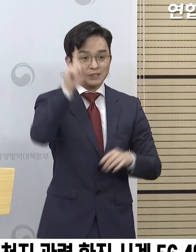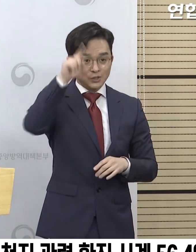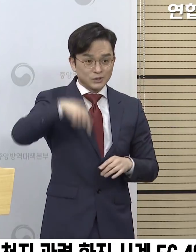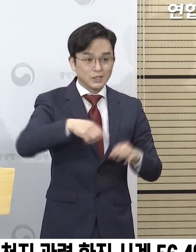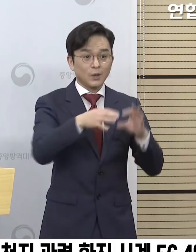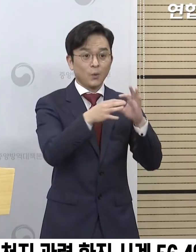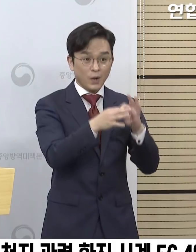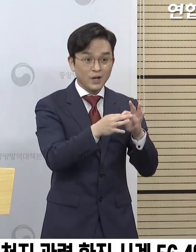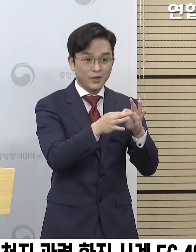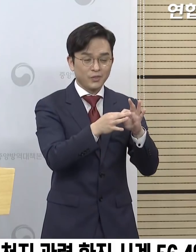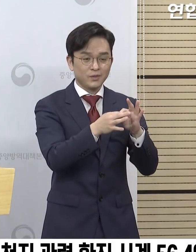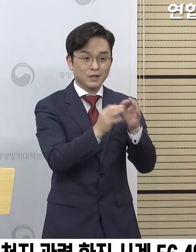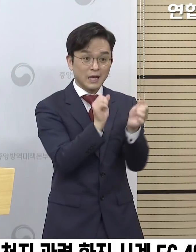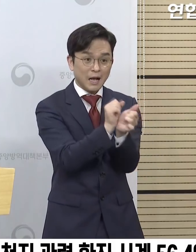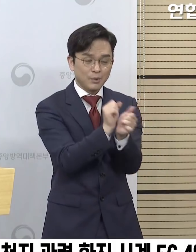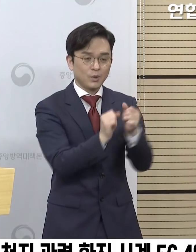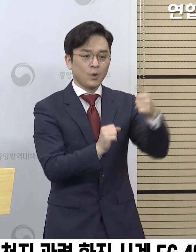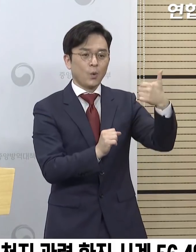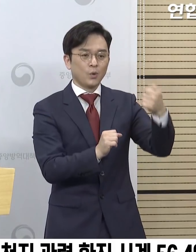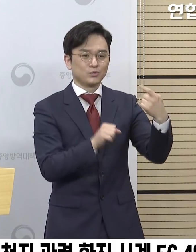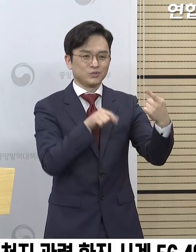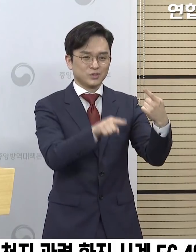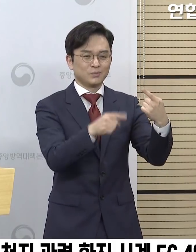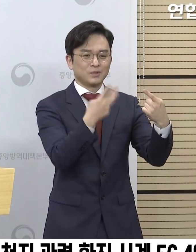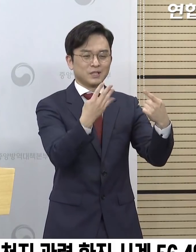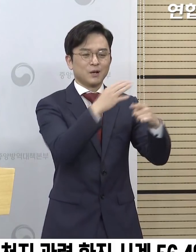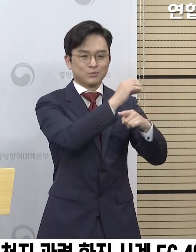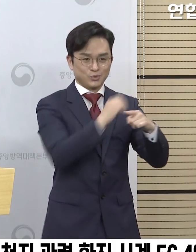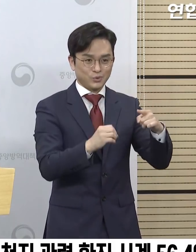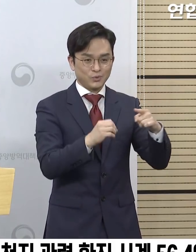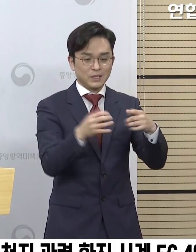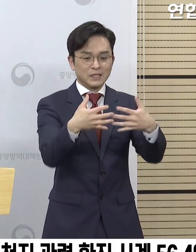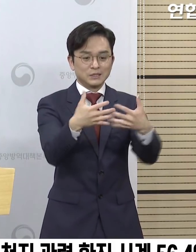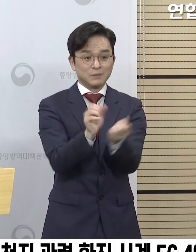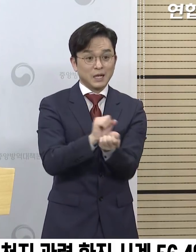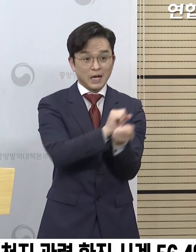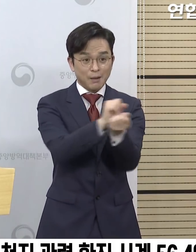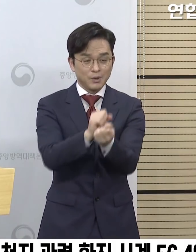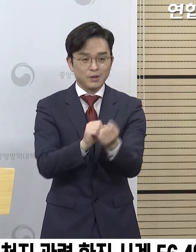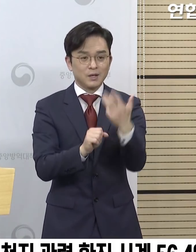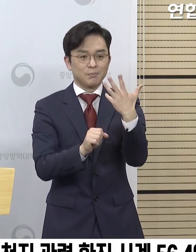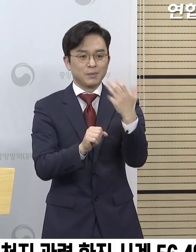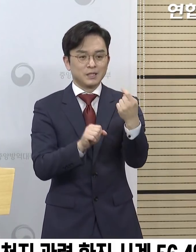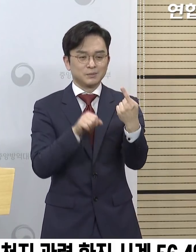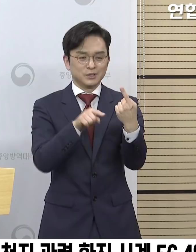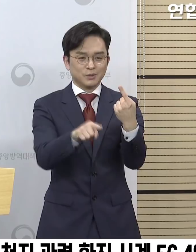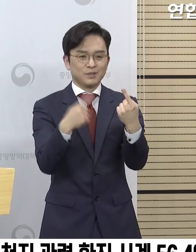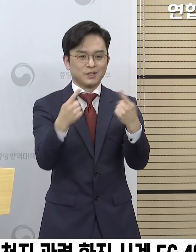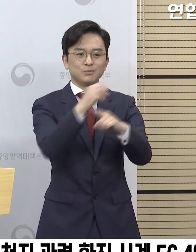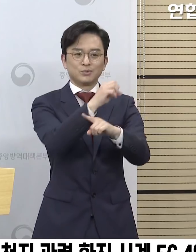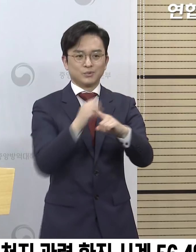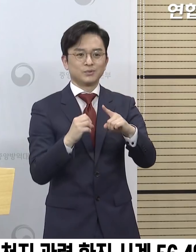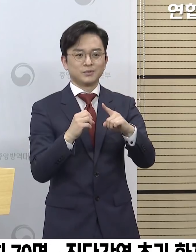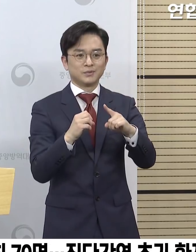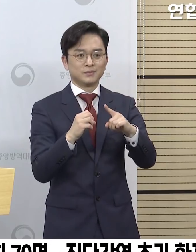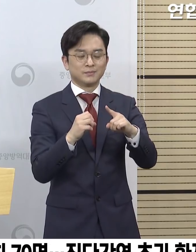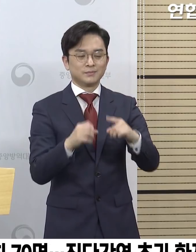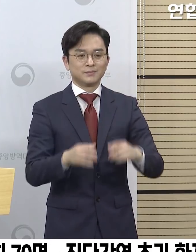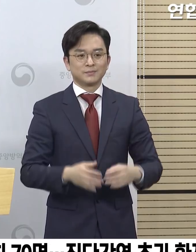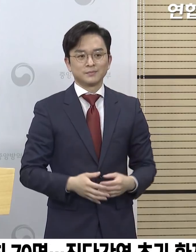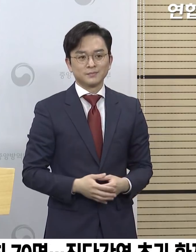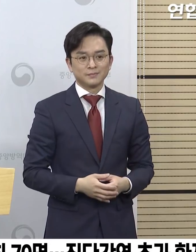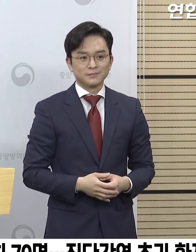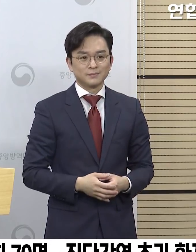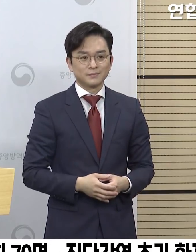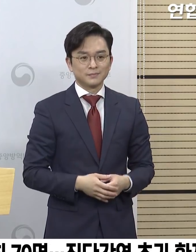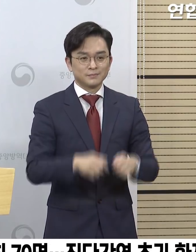사례는 56.4%, 집단 발병과 관련된 사례가 81.1%를 보이고 있습니다.